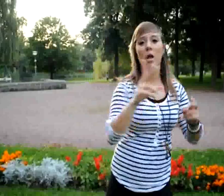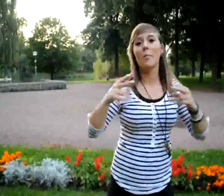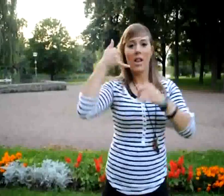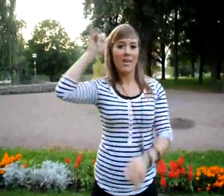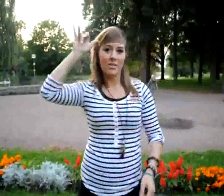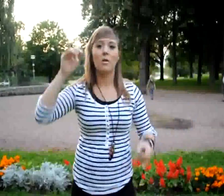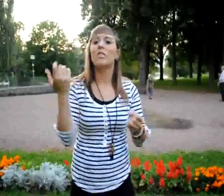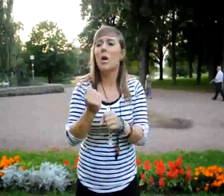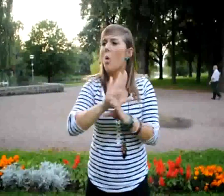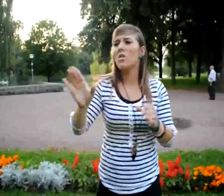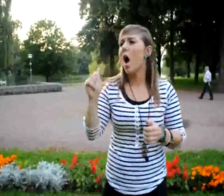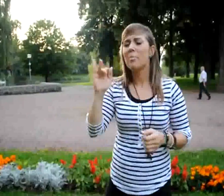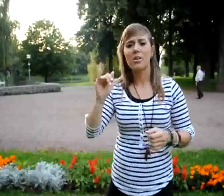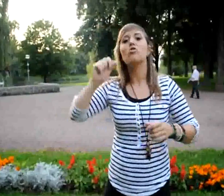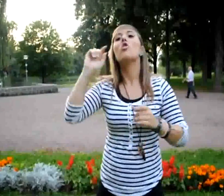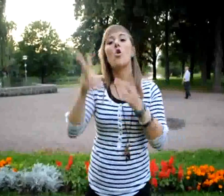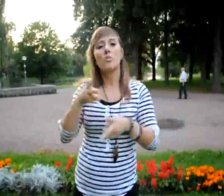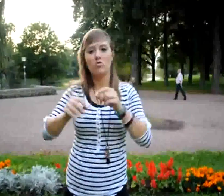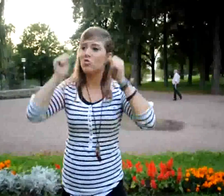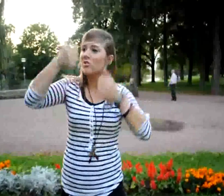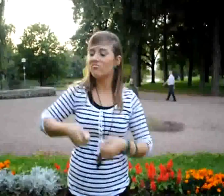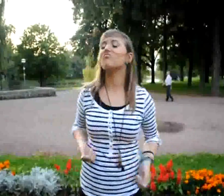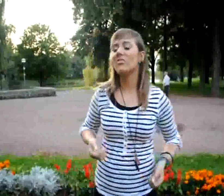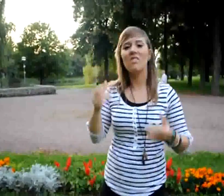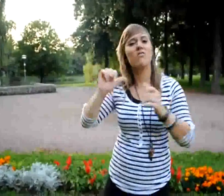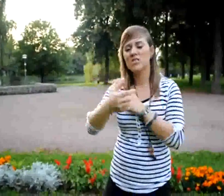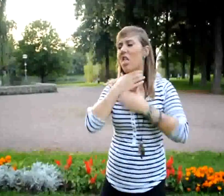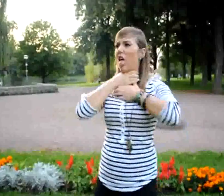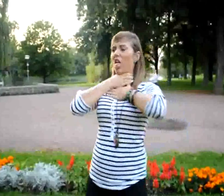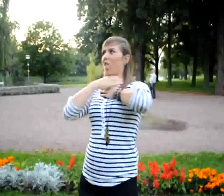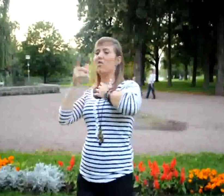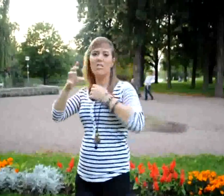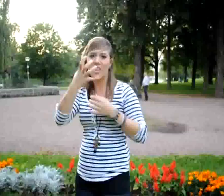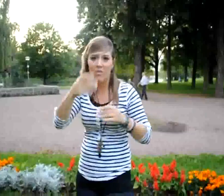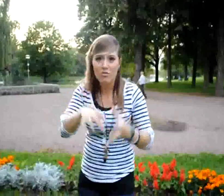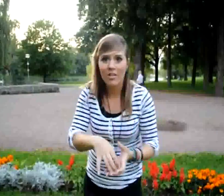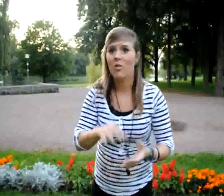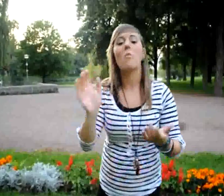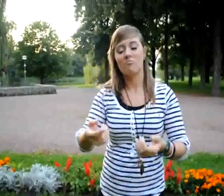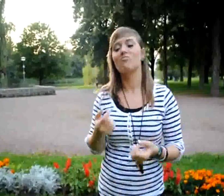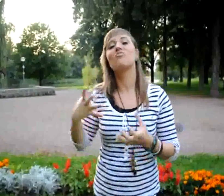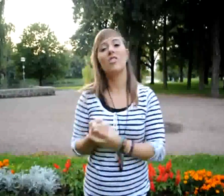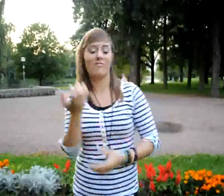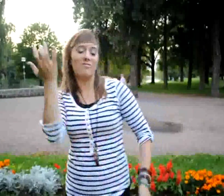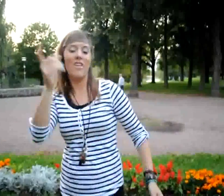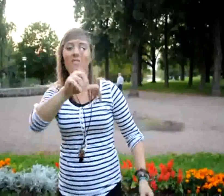Berlin. Was macht man ohne Abi? Schauspiel studieren. Fast erstickt durch den Dreck dieser Stadt. Doch Mission erfüllt, Level